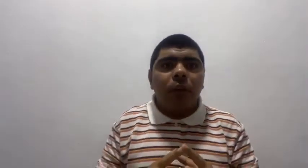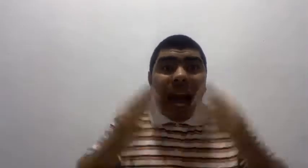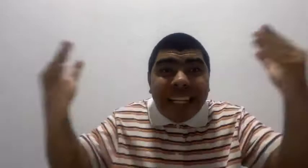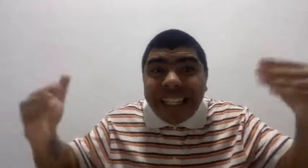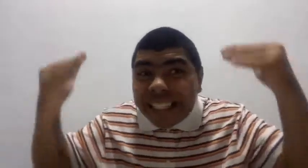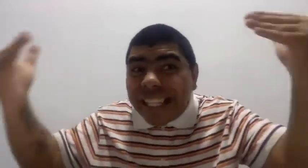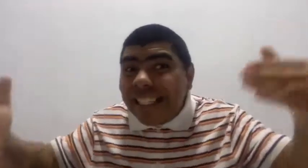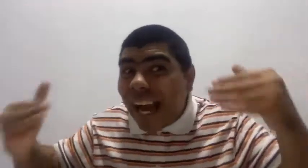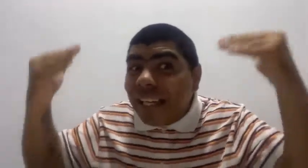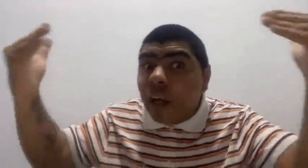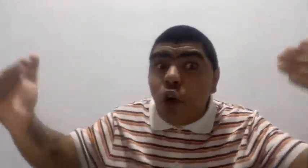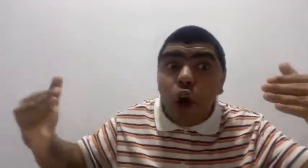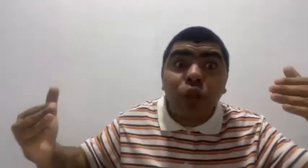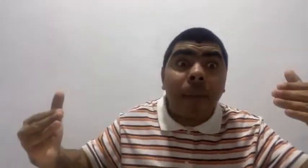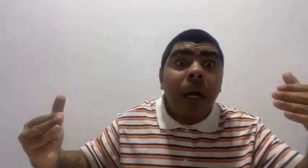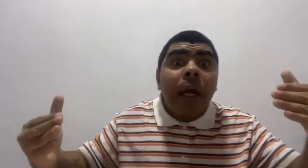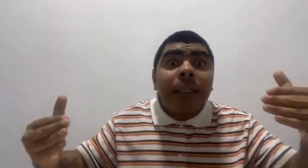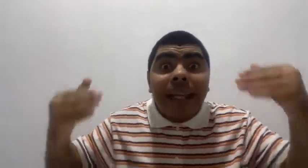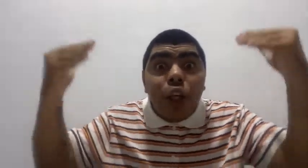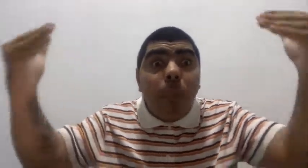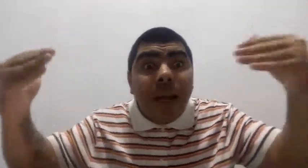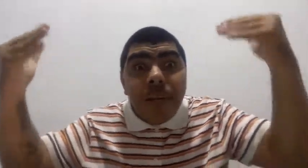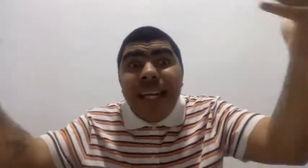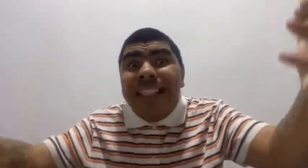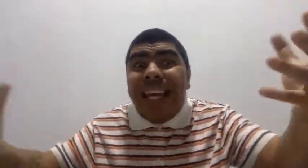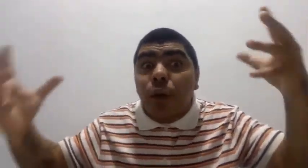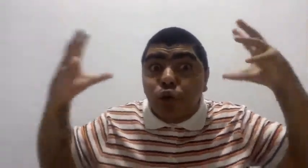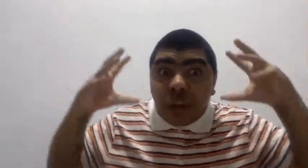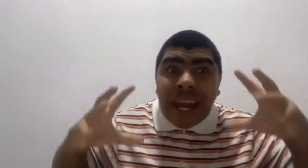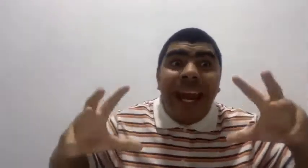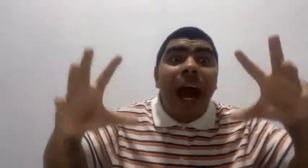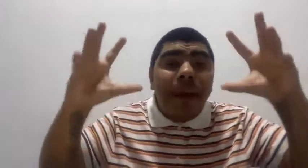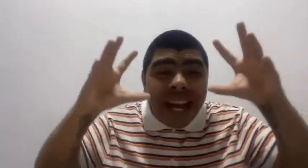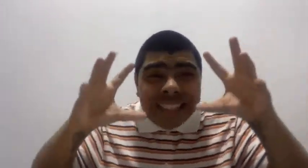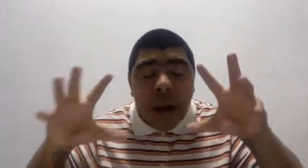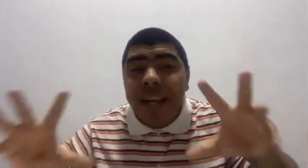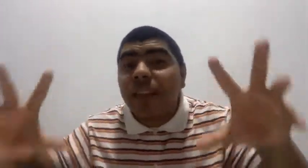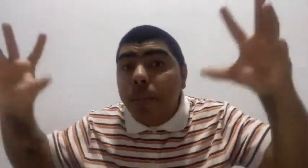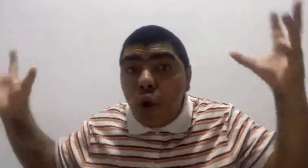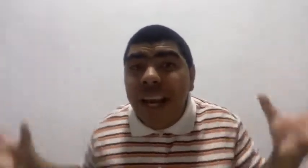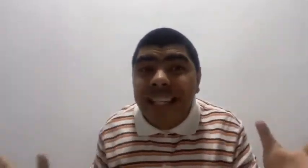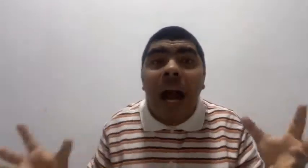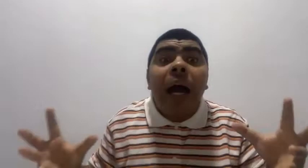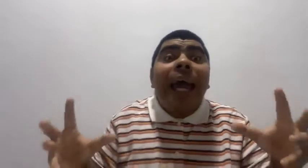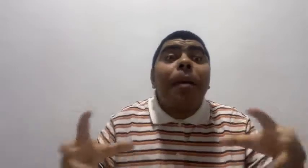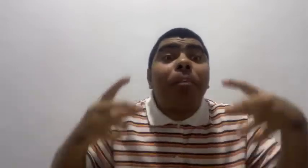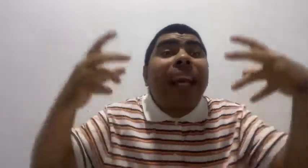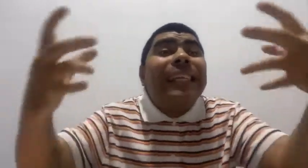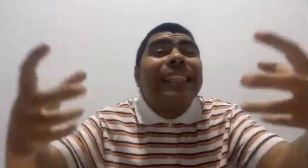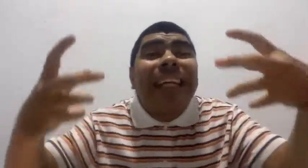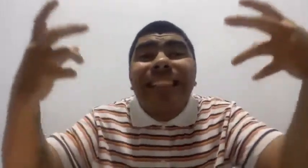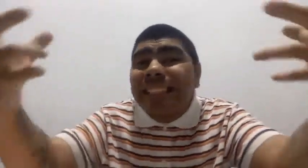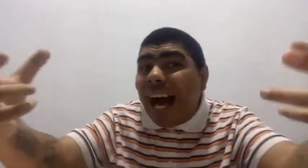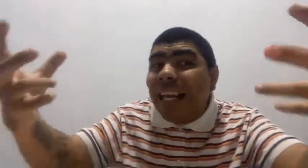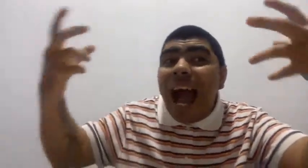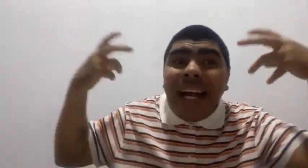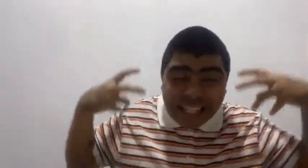Las críticas y las cosas que Dios permite que usted, amén, atraviese por ellas, es para alcanzar a